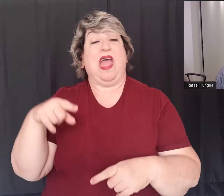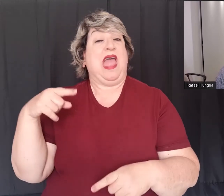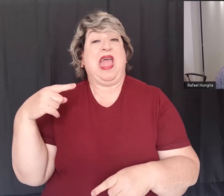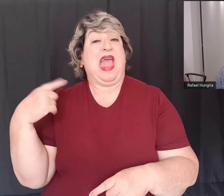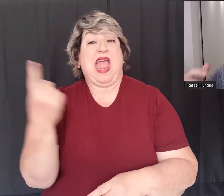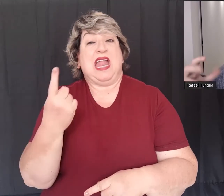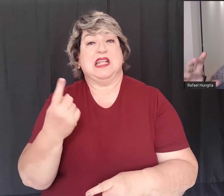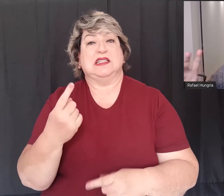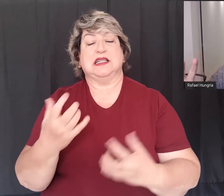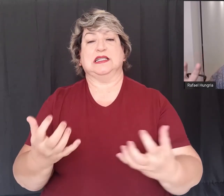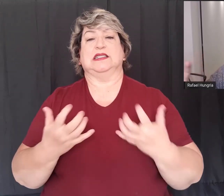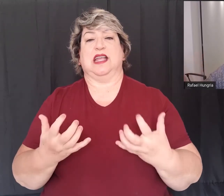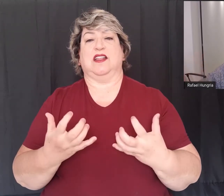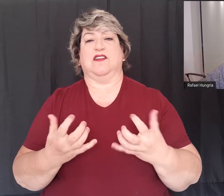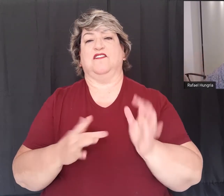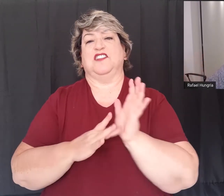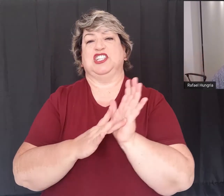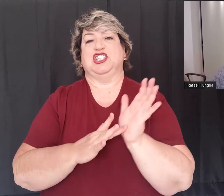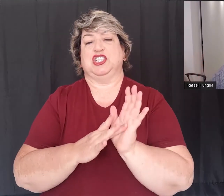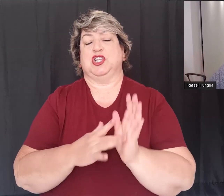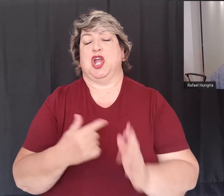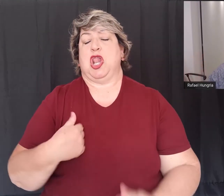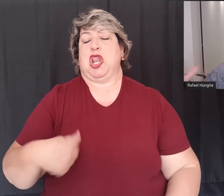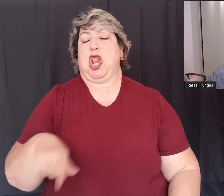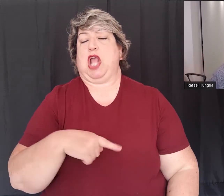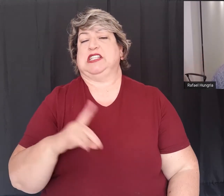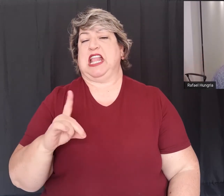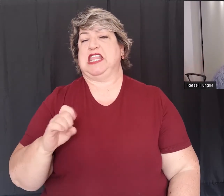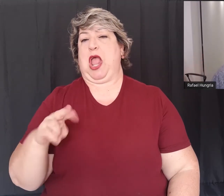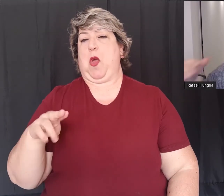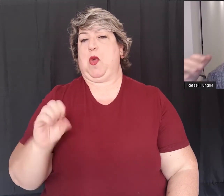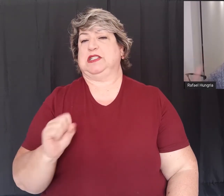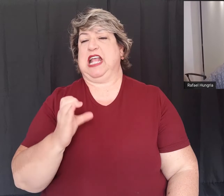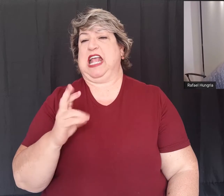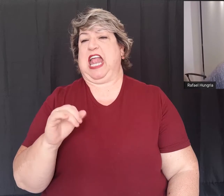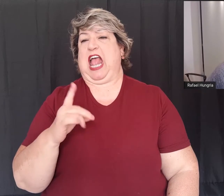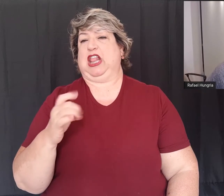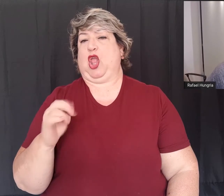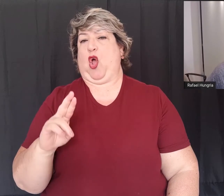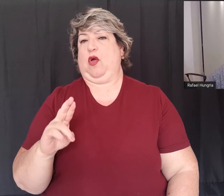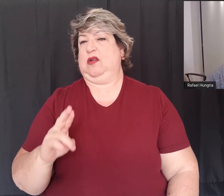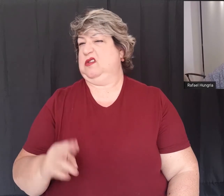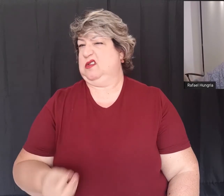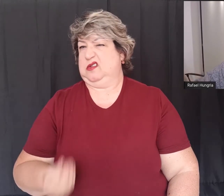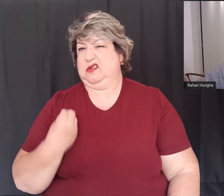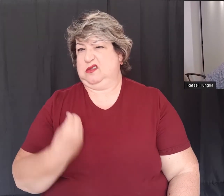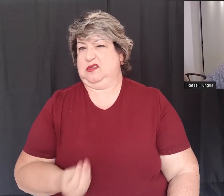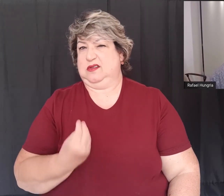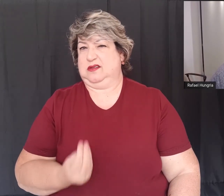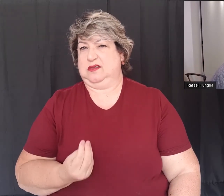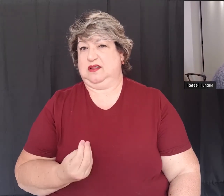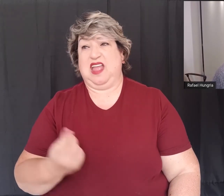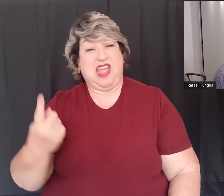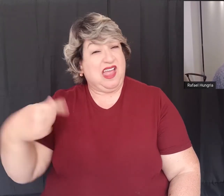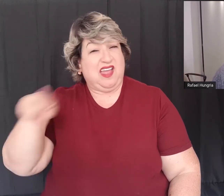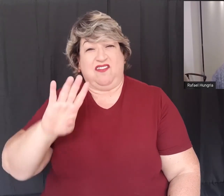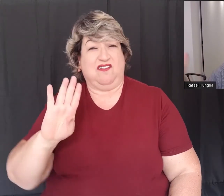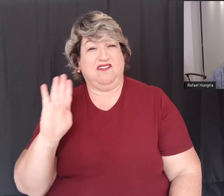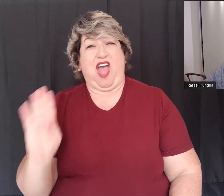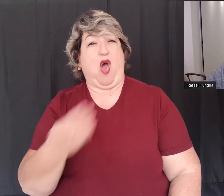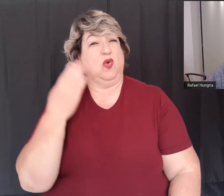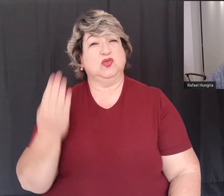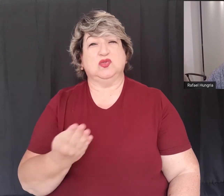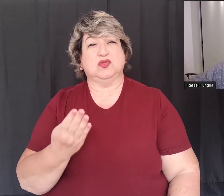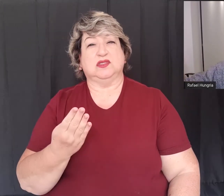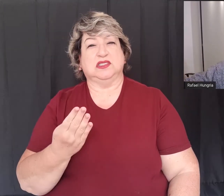por Deus, se colocaram em algumas religiões como se eles fossem o próprio Deus Criador, é o demiurgo, né, que muitos chamam.